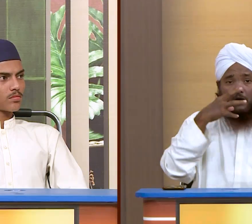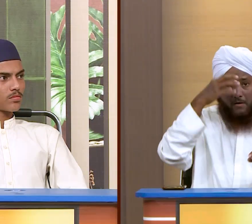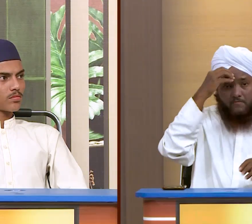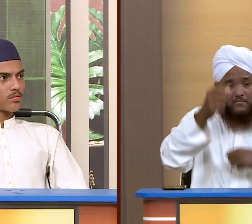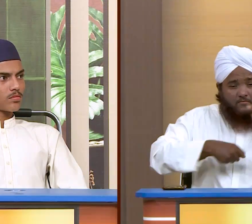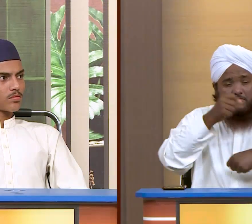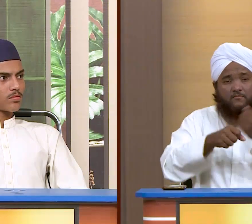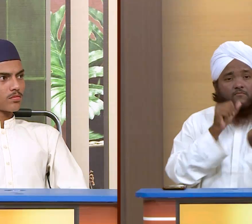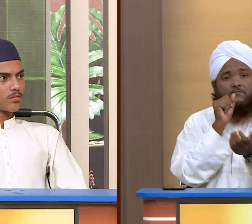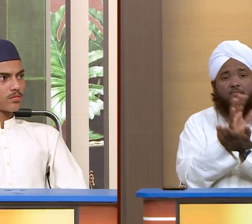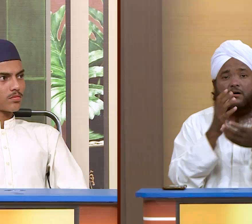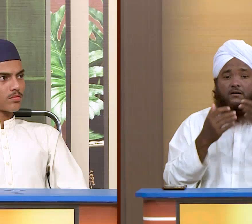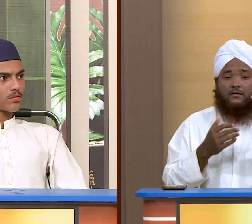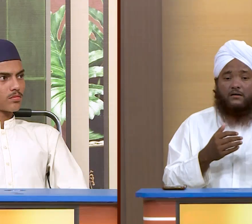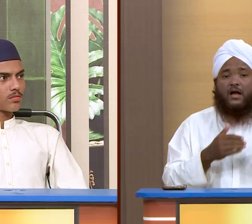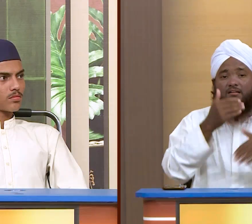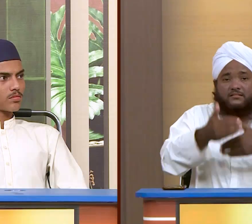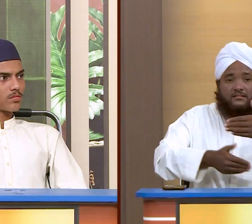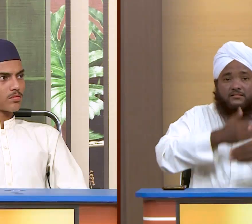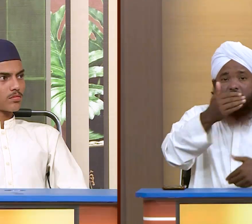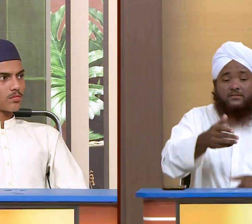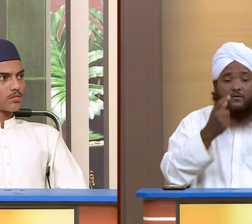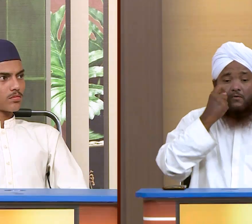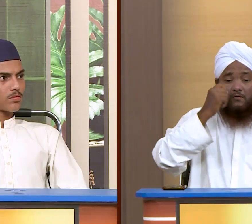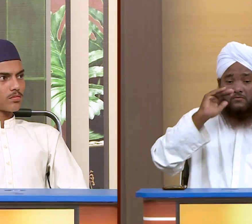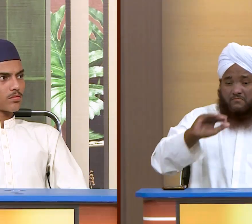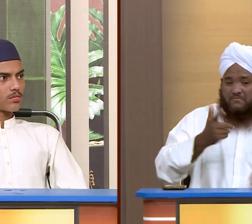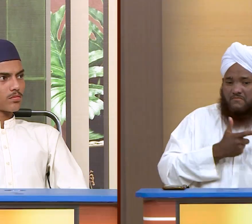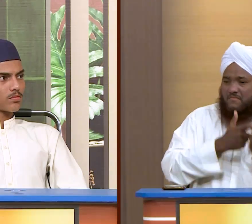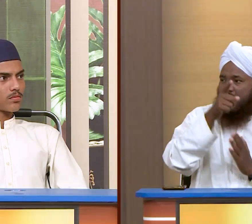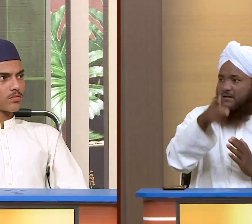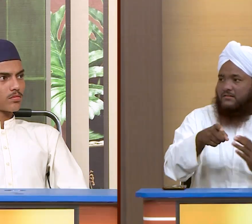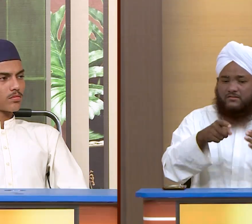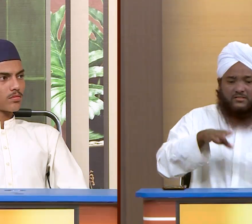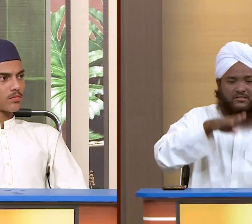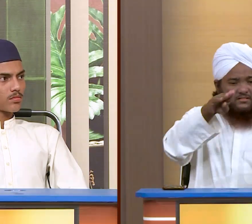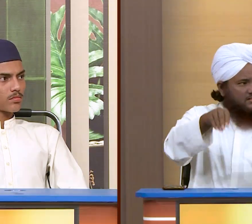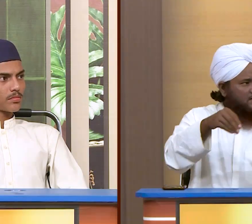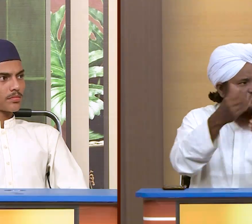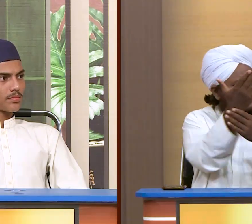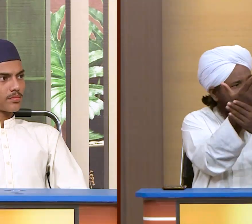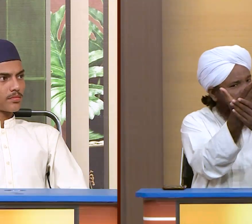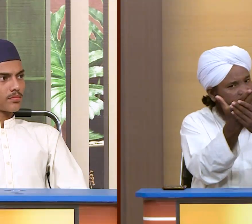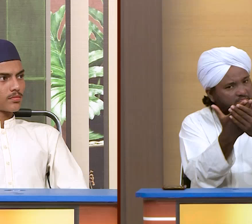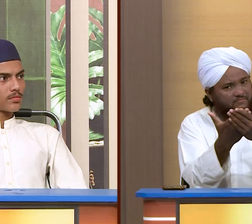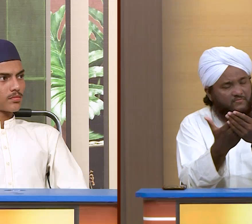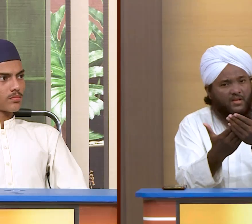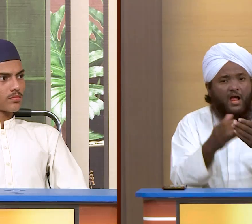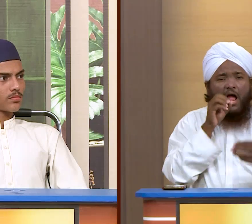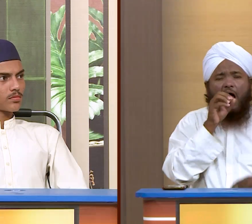نکلی۔ زمین نے آہستہ آہستہ کسان کو نگلنا شروع کر دیا۔ وہ گھبرا کر چیختا رہا اور